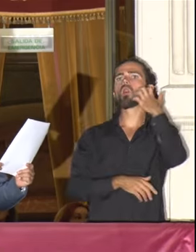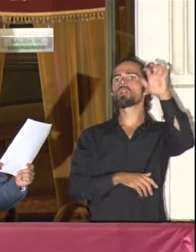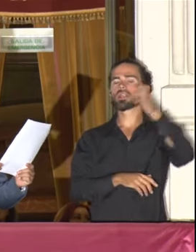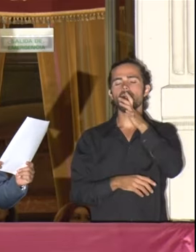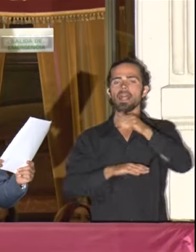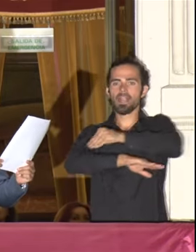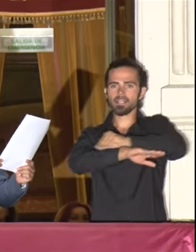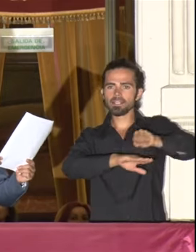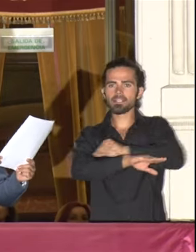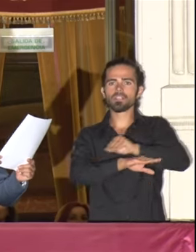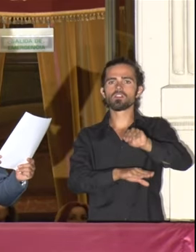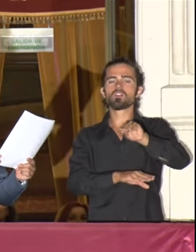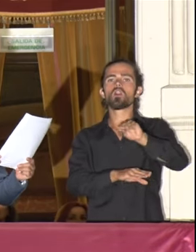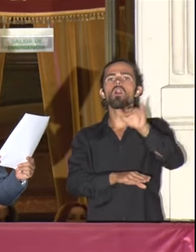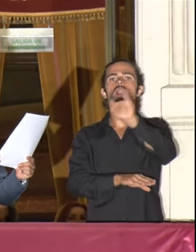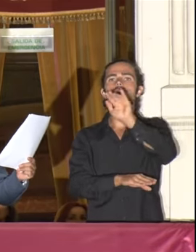diseñó,